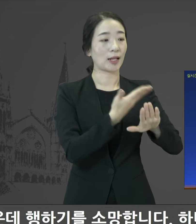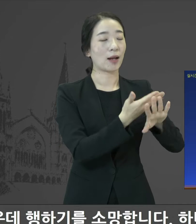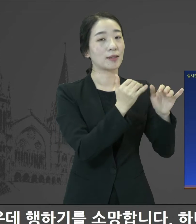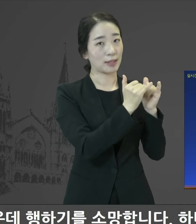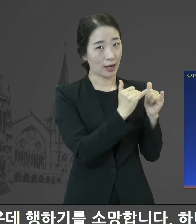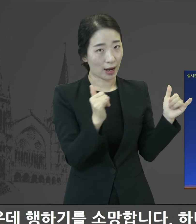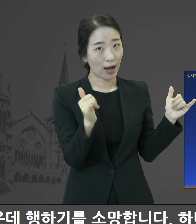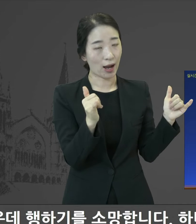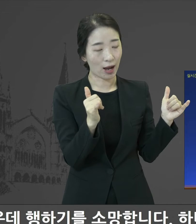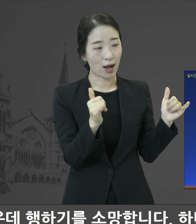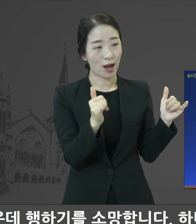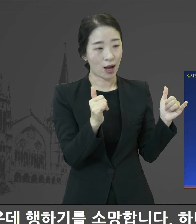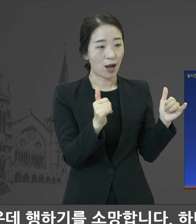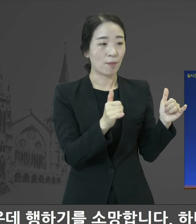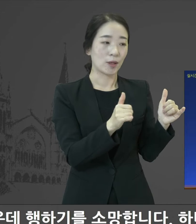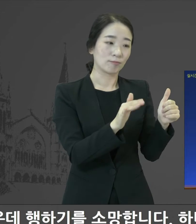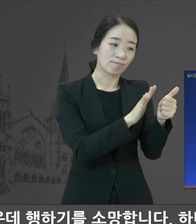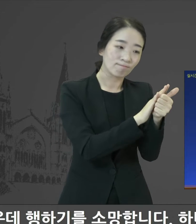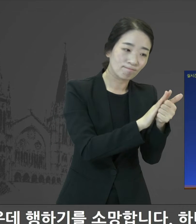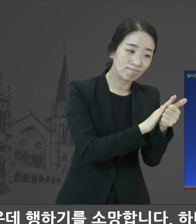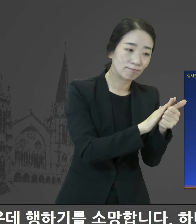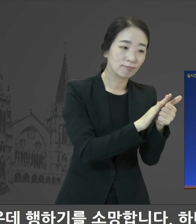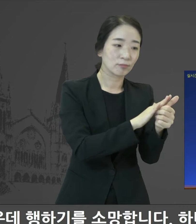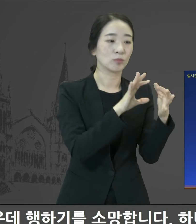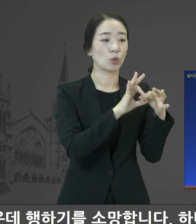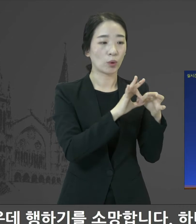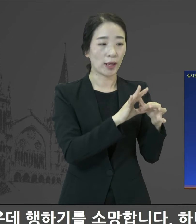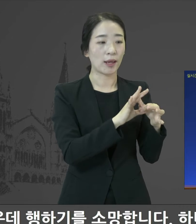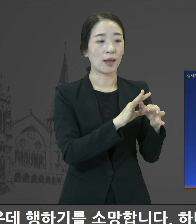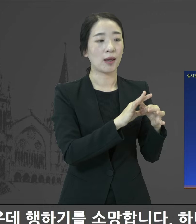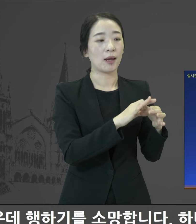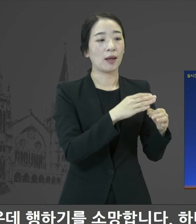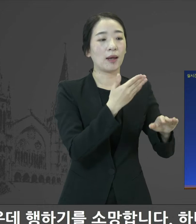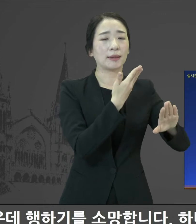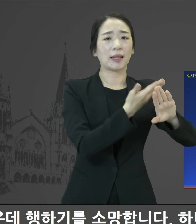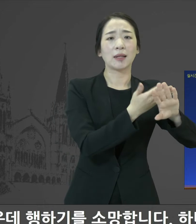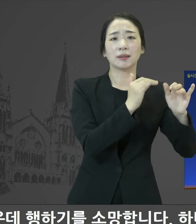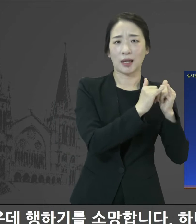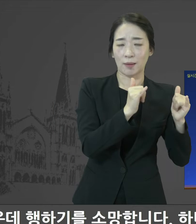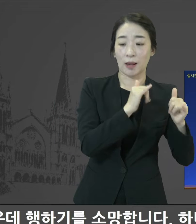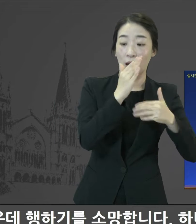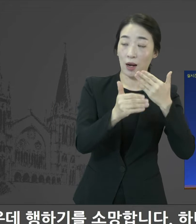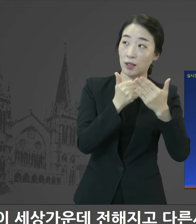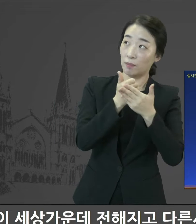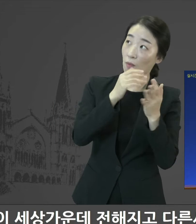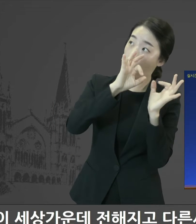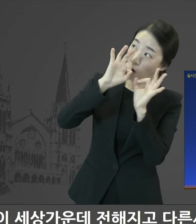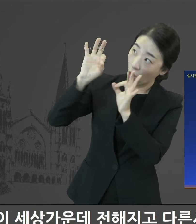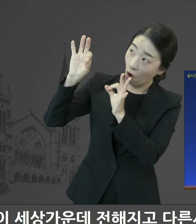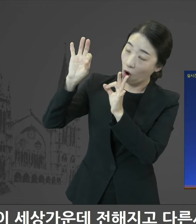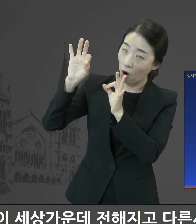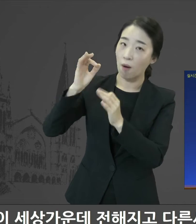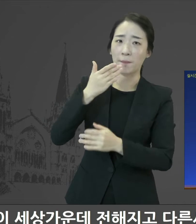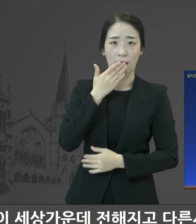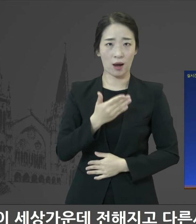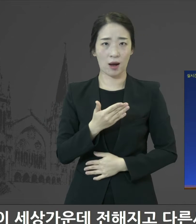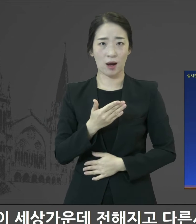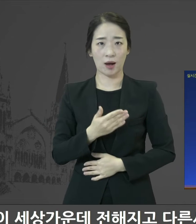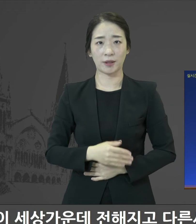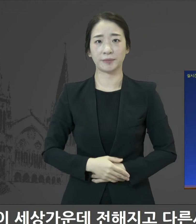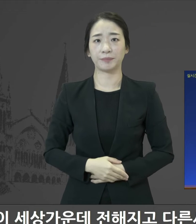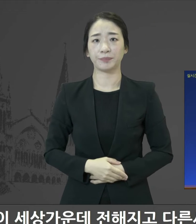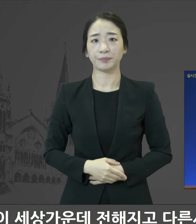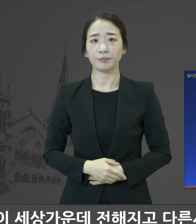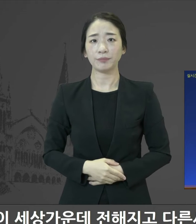사람들이 하나님 앞으로 나올 수 있는 기회를 준다는 겁니다. 다시 한번 우리 정리하십시다.